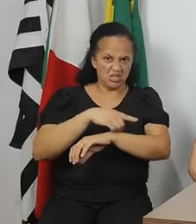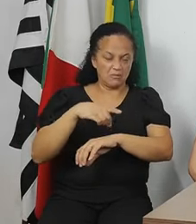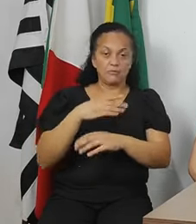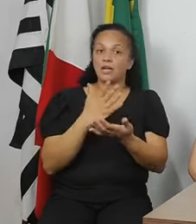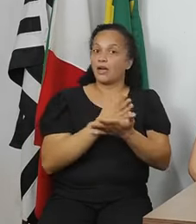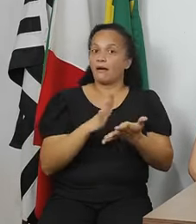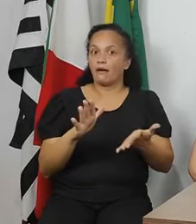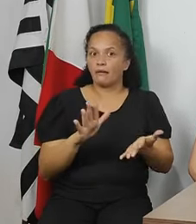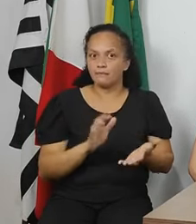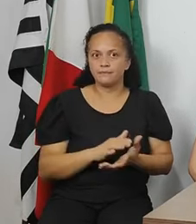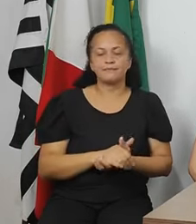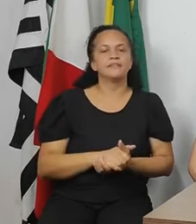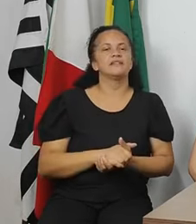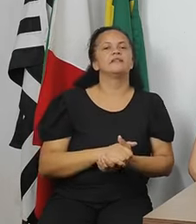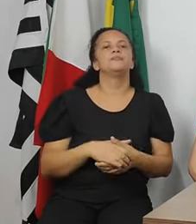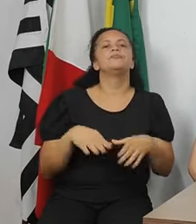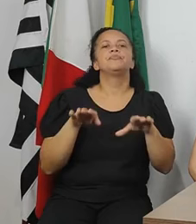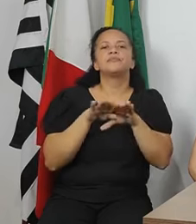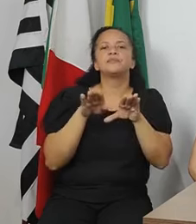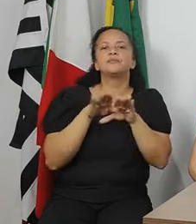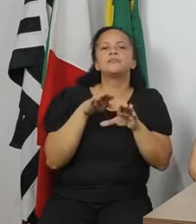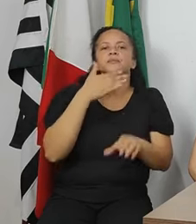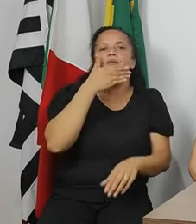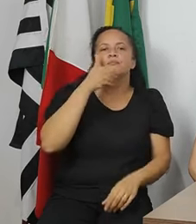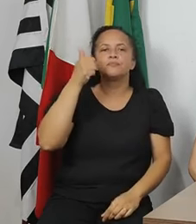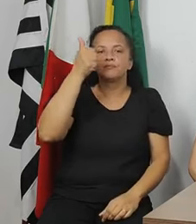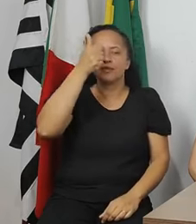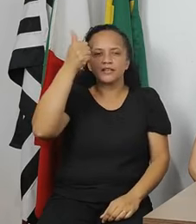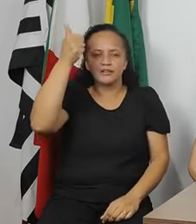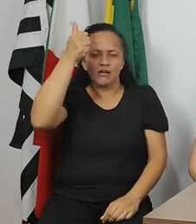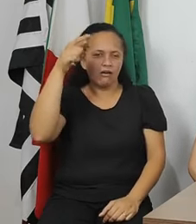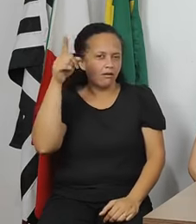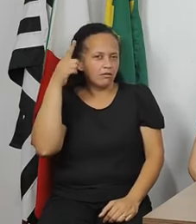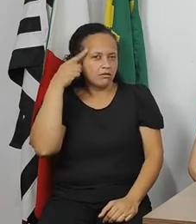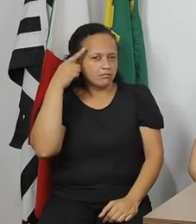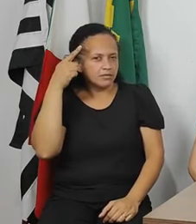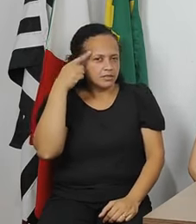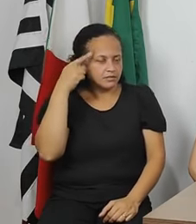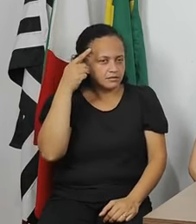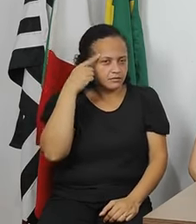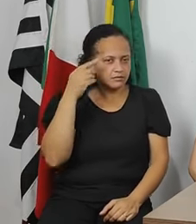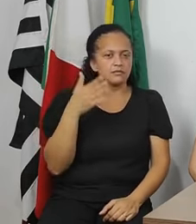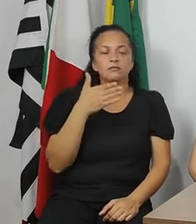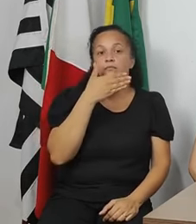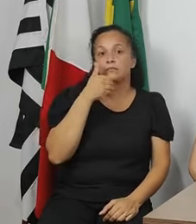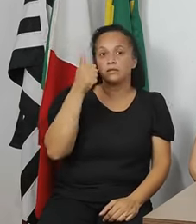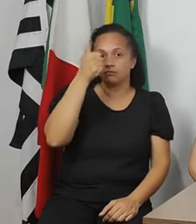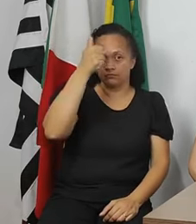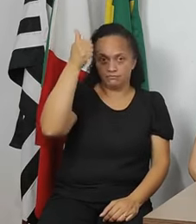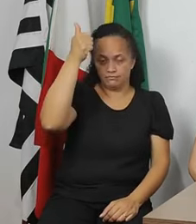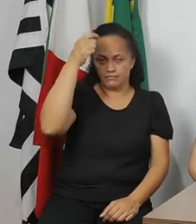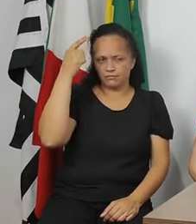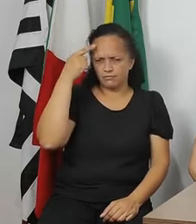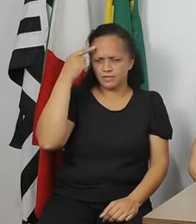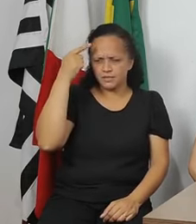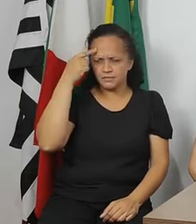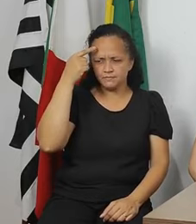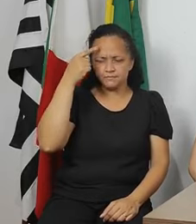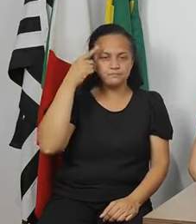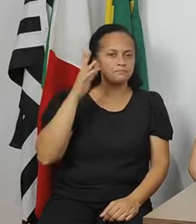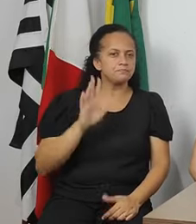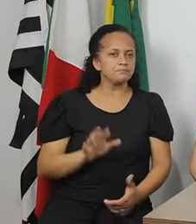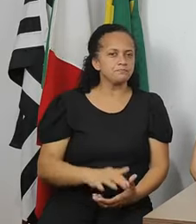O jejum melhora a cognição, então o nosso raciocínio se torna melhor. O